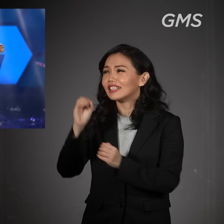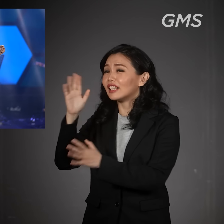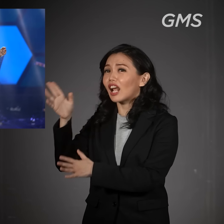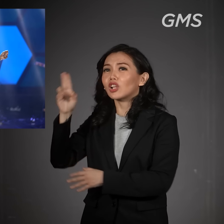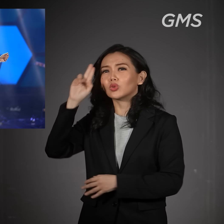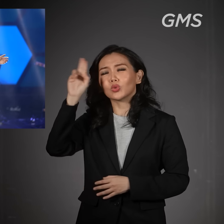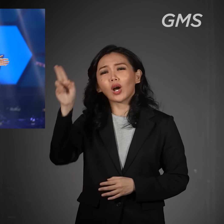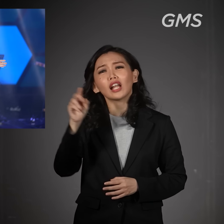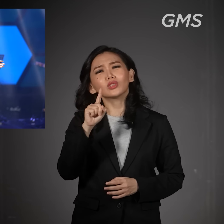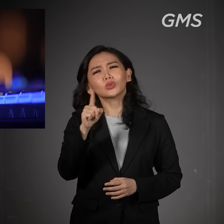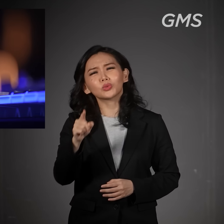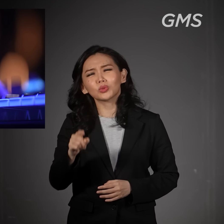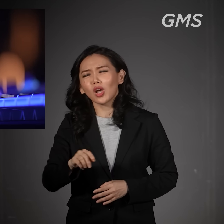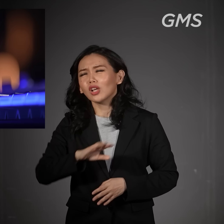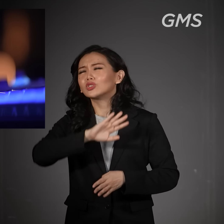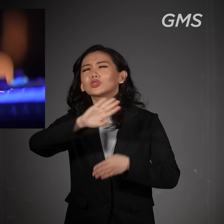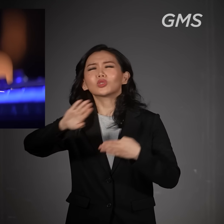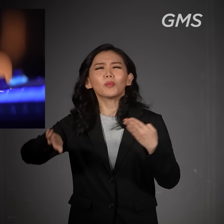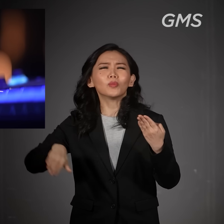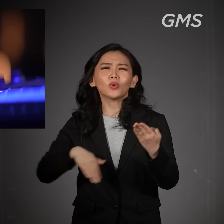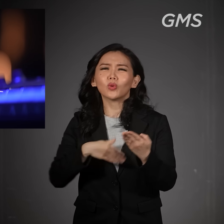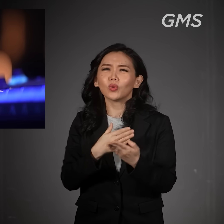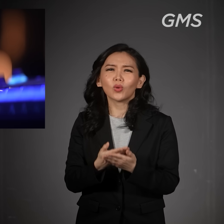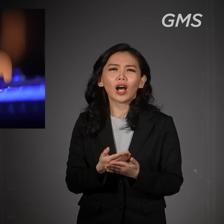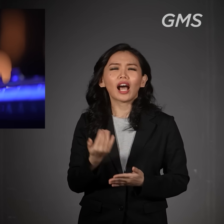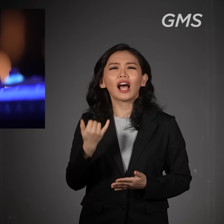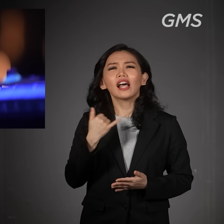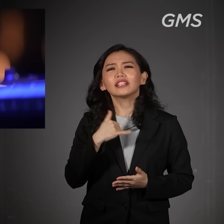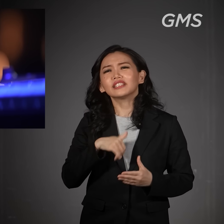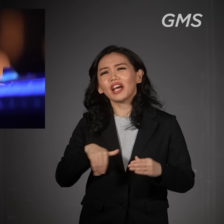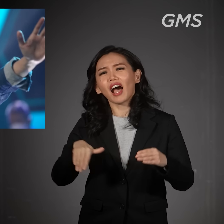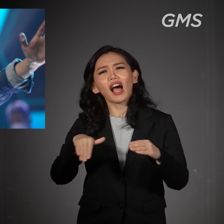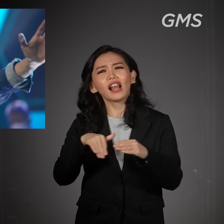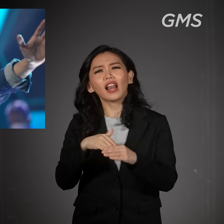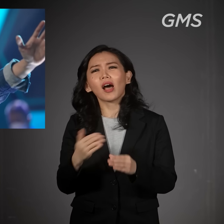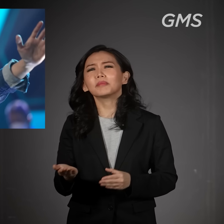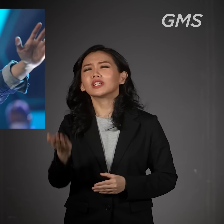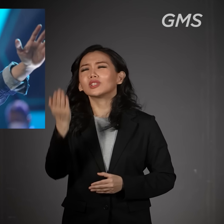kami. Hadirat-Mu lah kehidupan kami Tuhan.